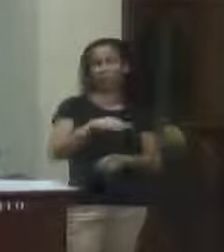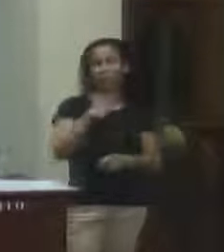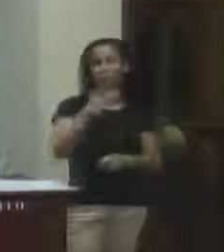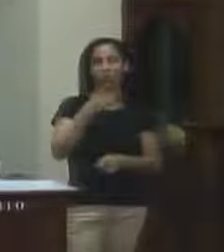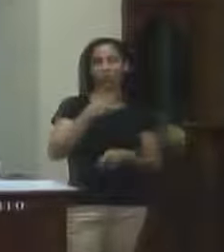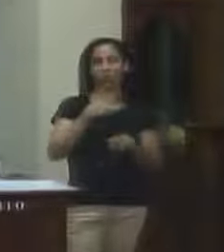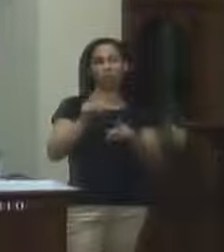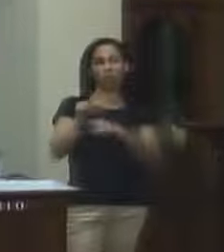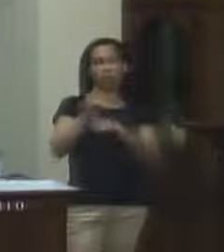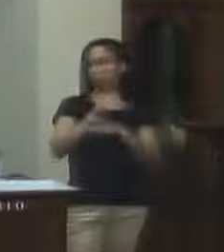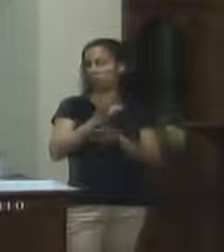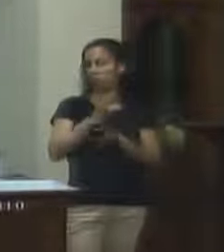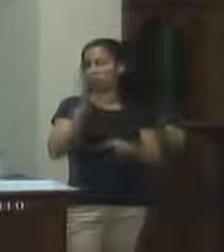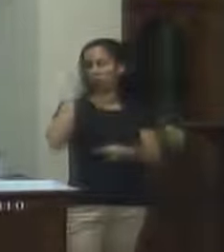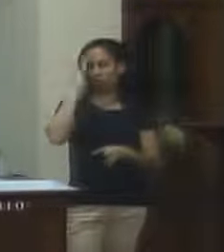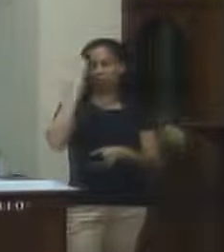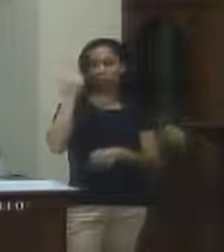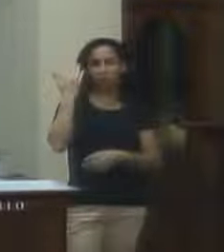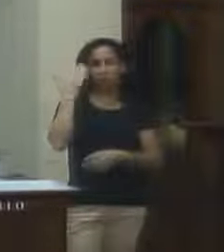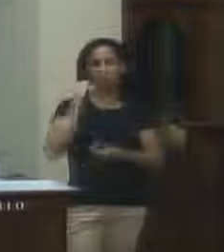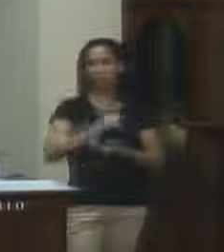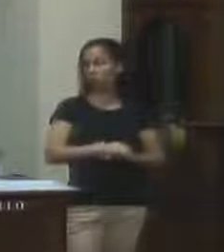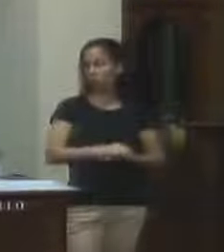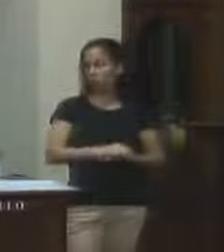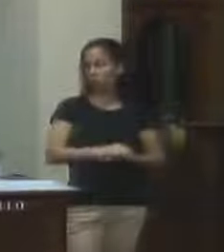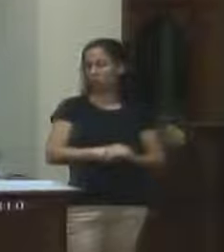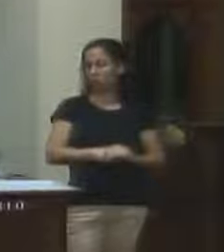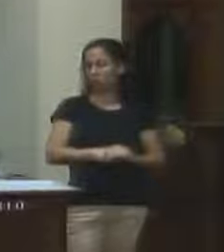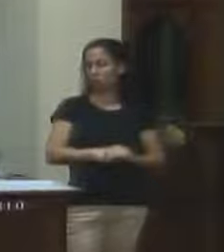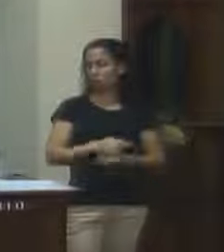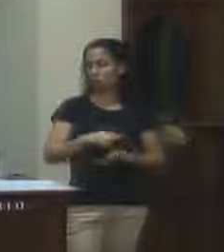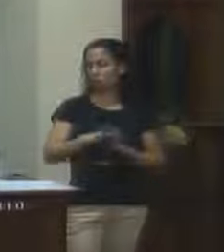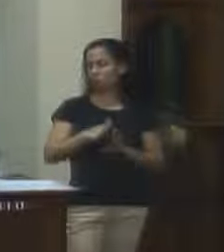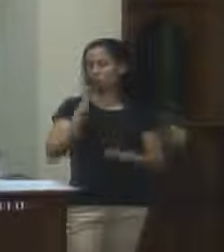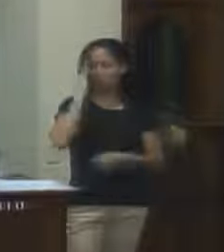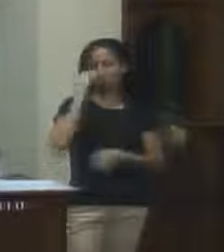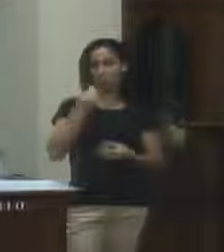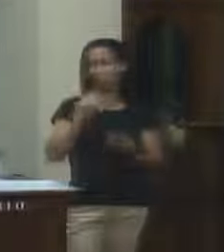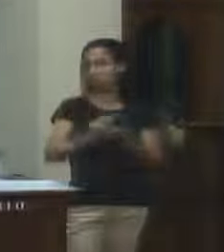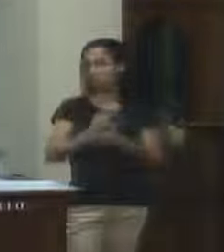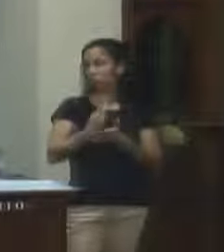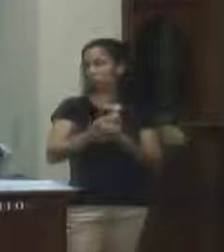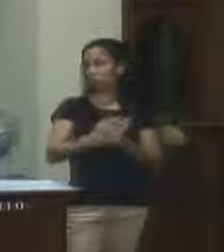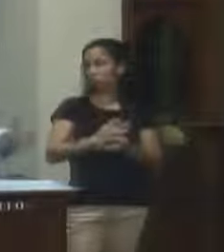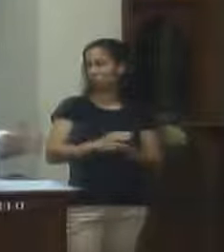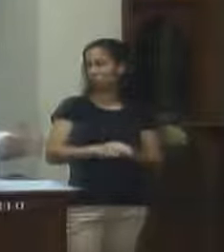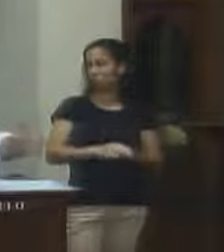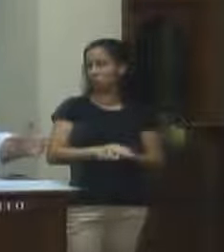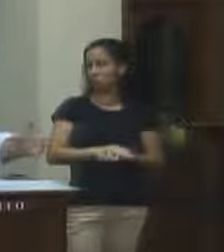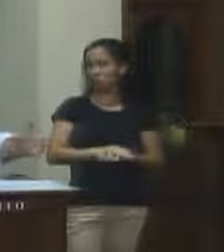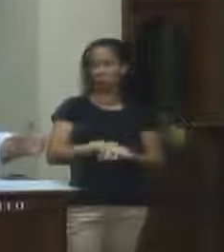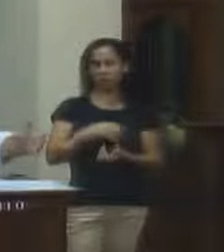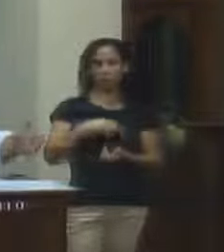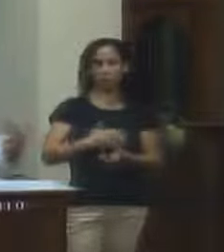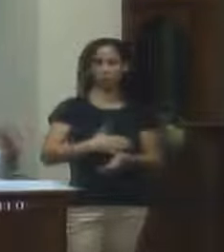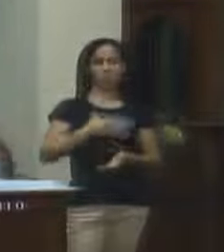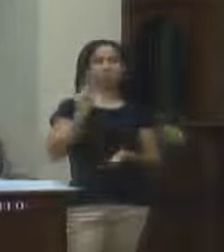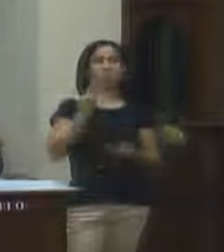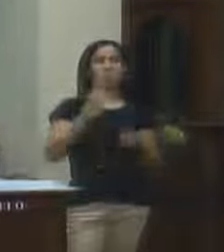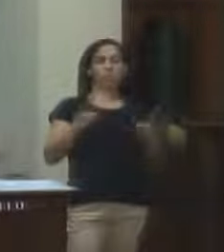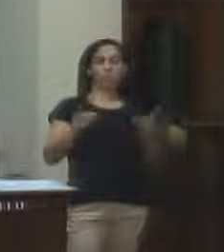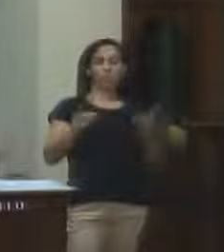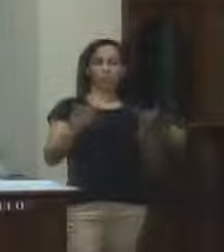fiscal já teria que ter um impacto. Não, está errado. Então eu não vou dar aquele susto na pobre comerciante.